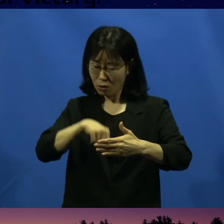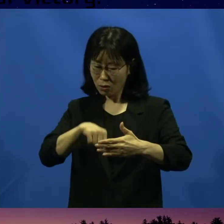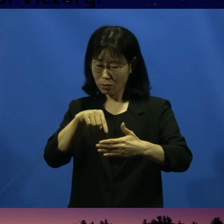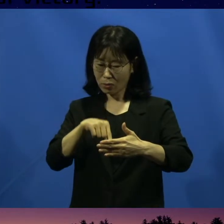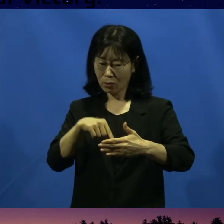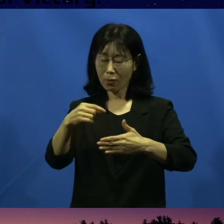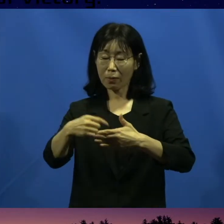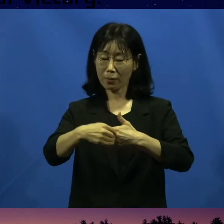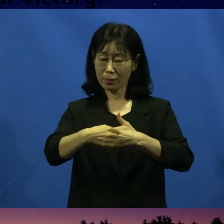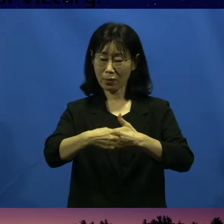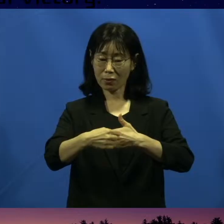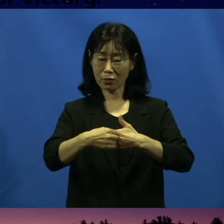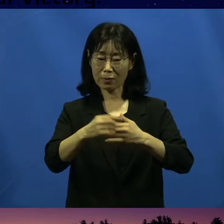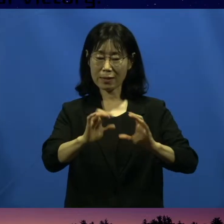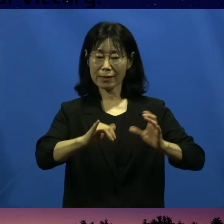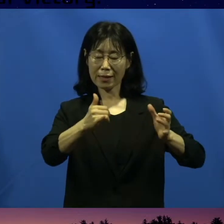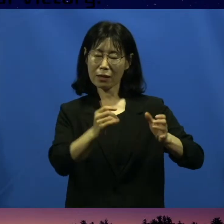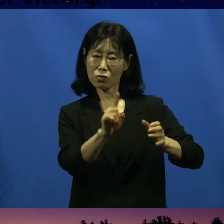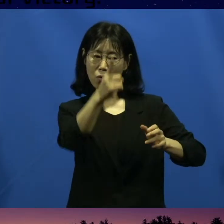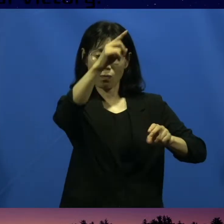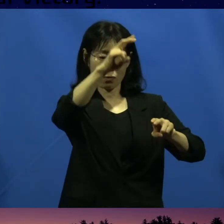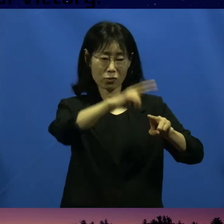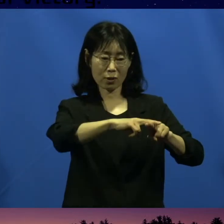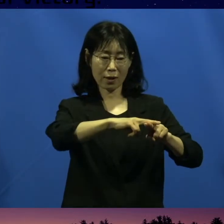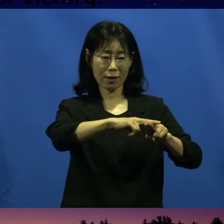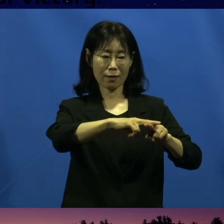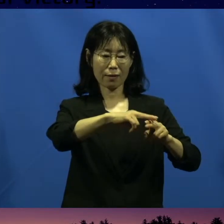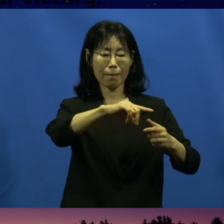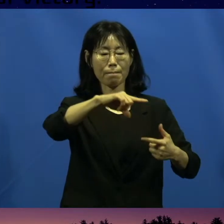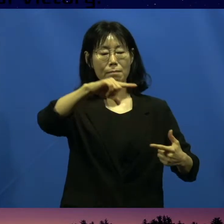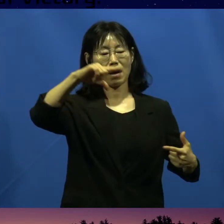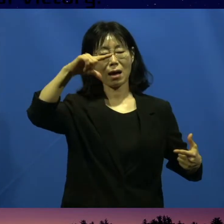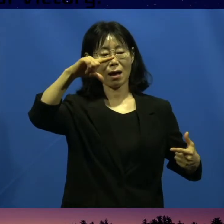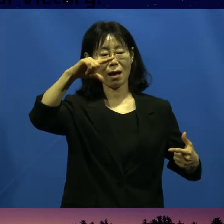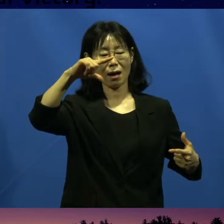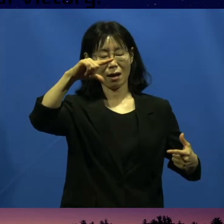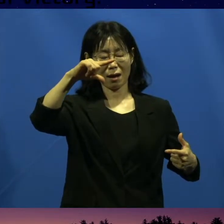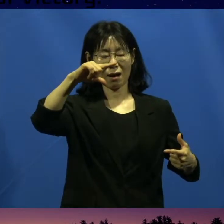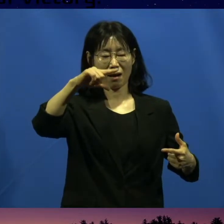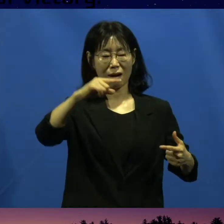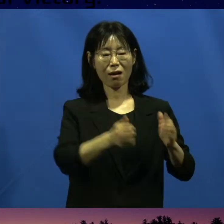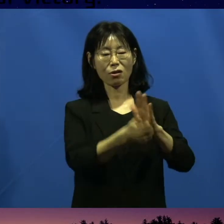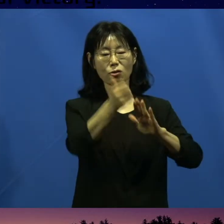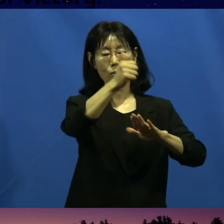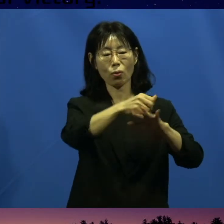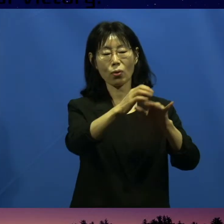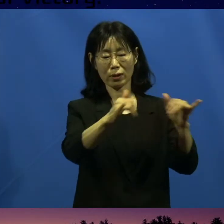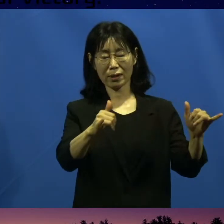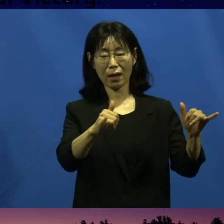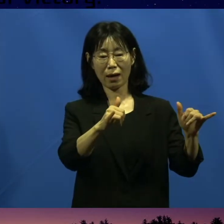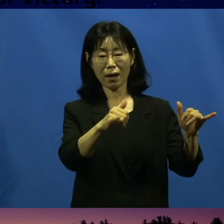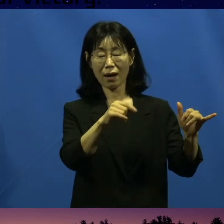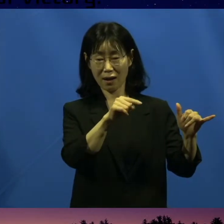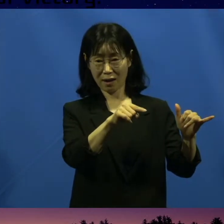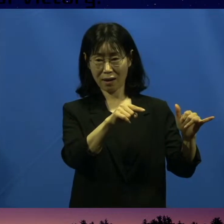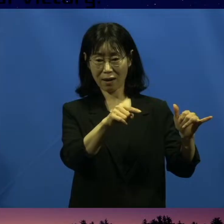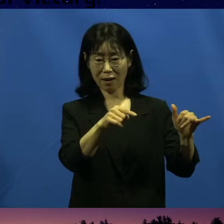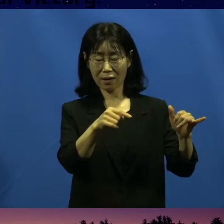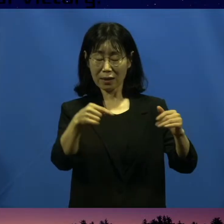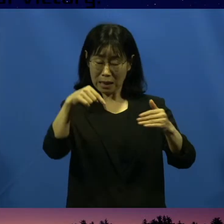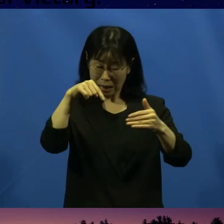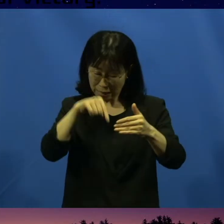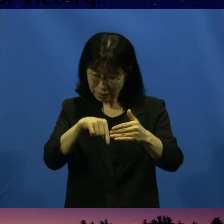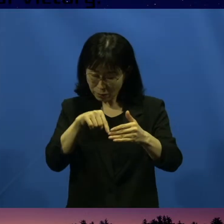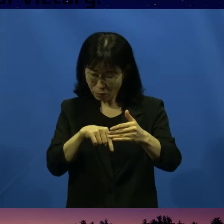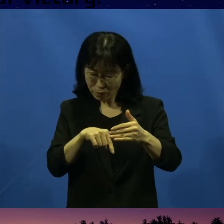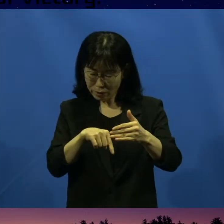세상의 지위와 세상의 감투들로 우리를 꾸몄어요. 그런데 그 안을 들여다본 나병 환자예요. 죽을